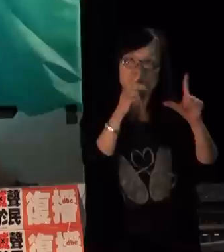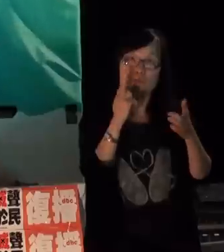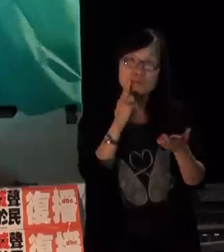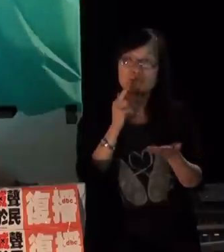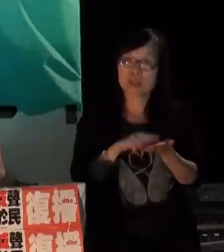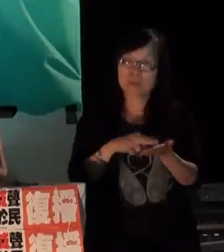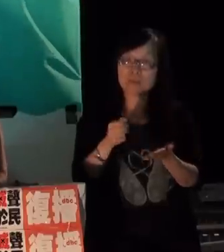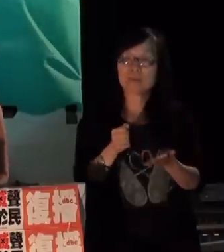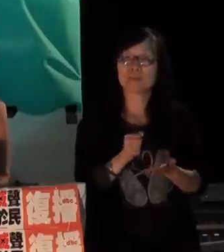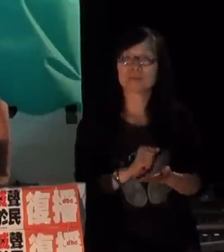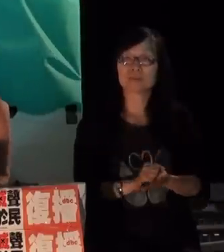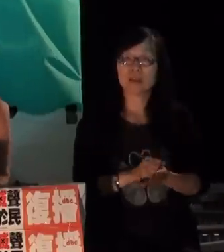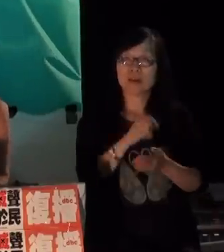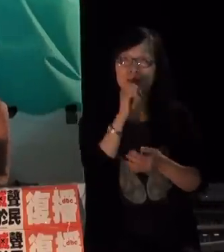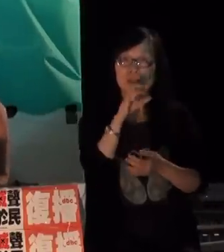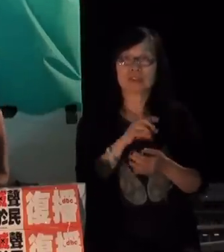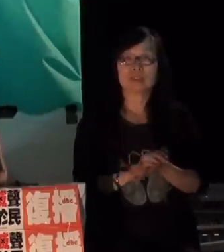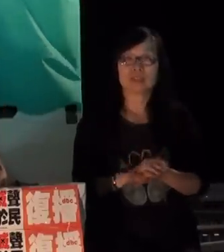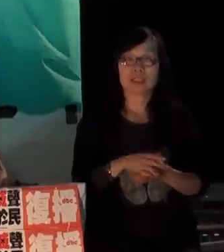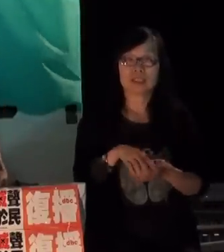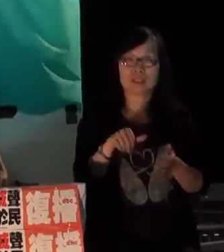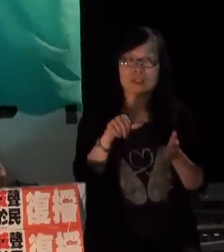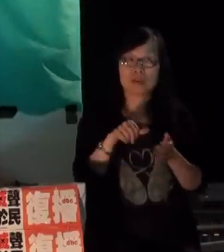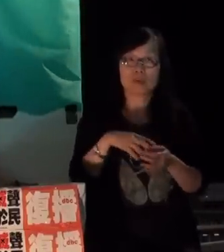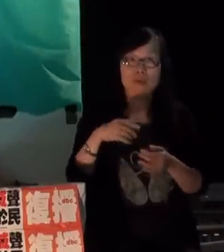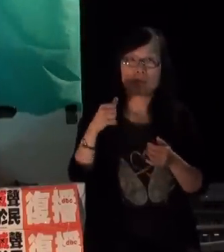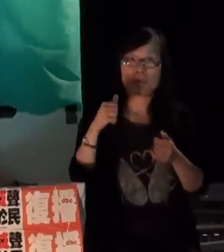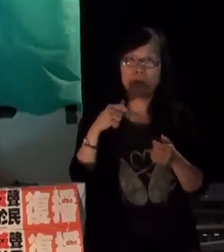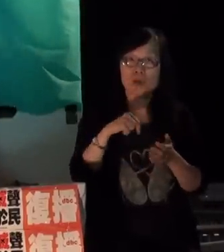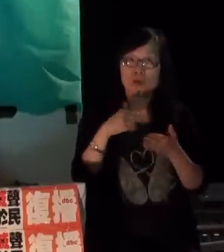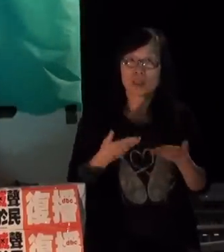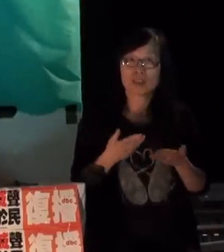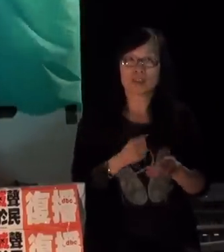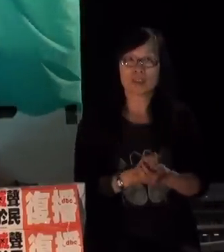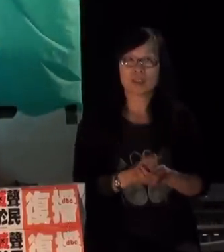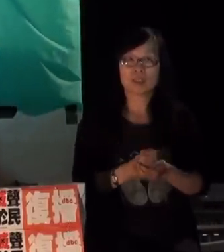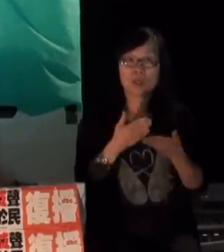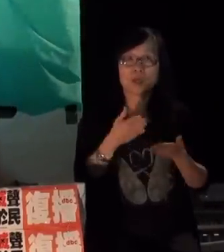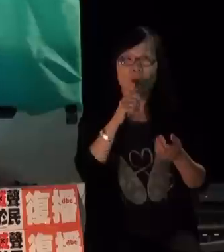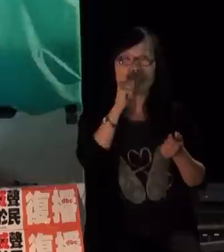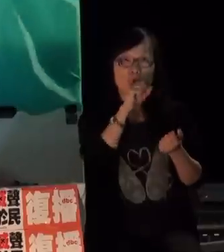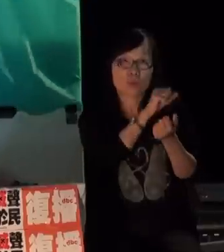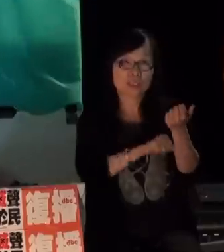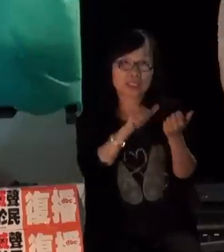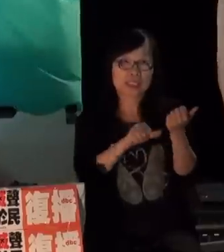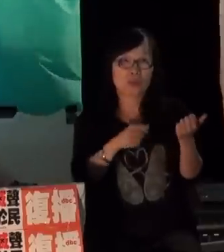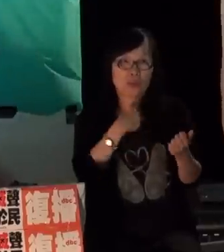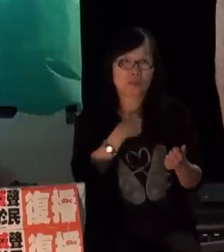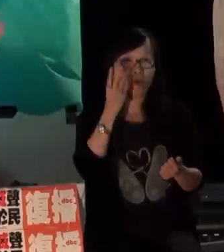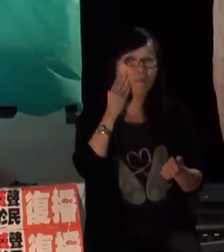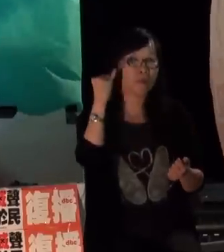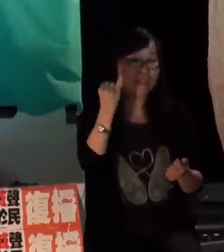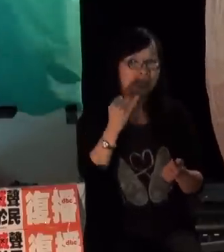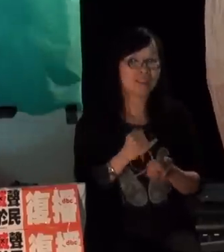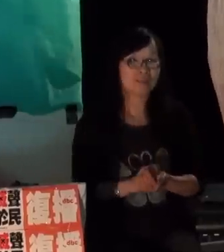我初頭叫曾玉成話你唔好競選特首，因為你未夠無恥。而家唔係，而家做議員都非常之無恥，